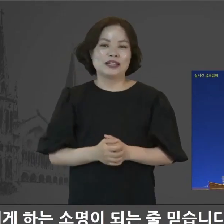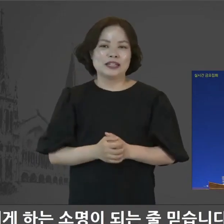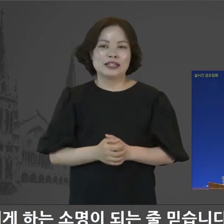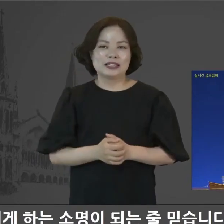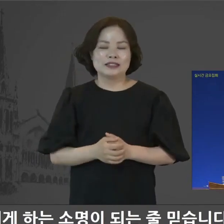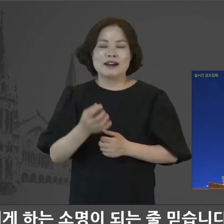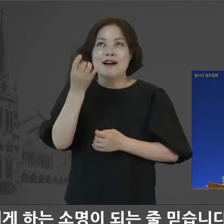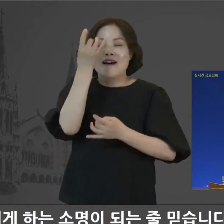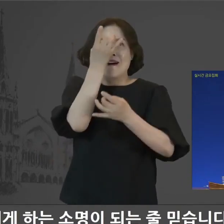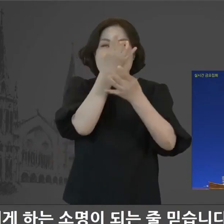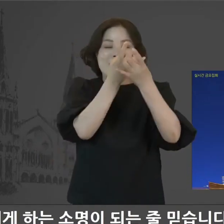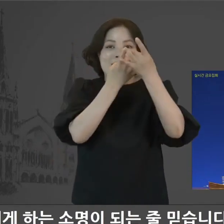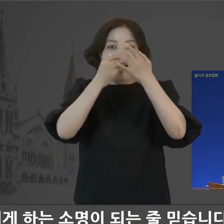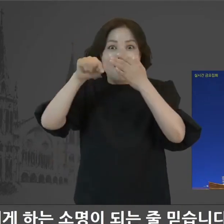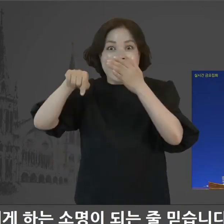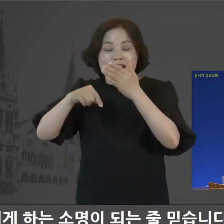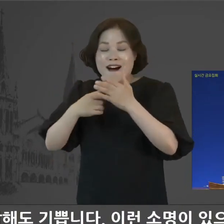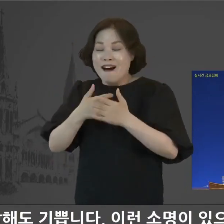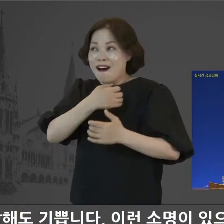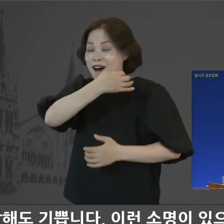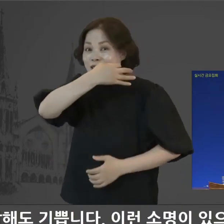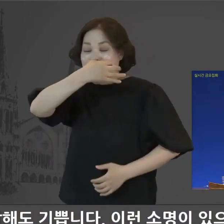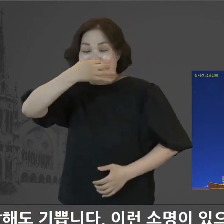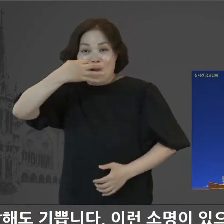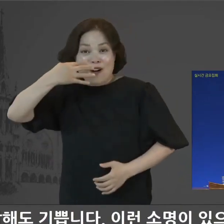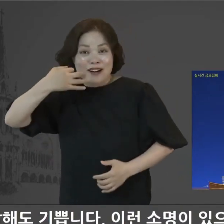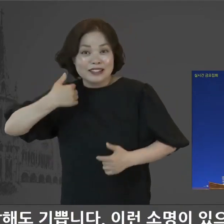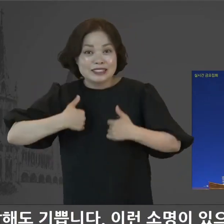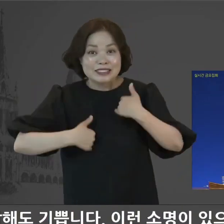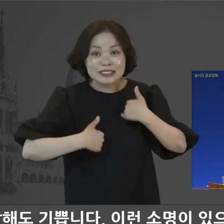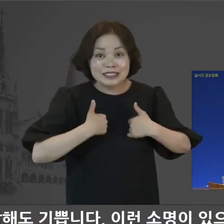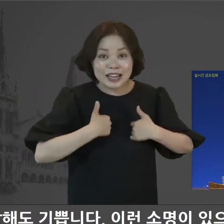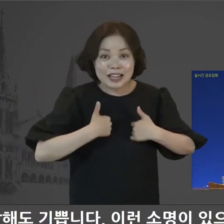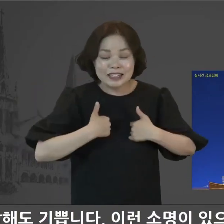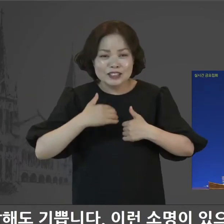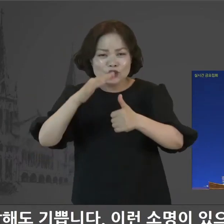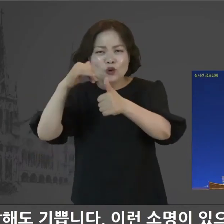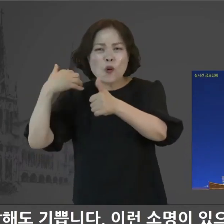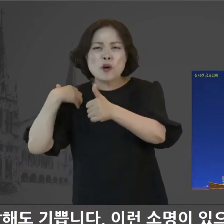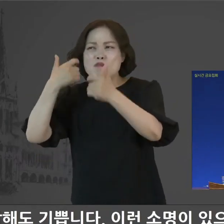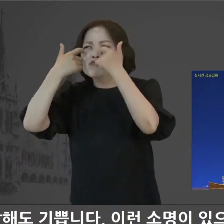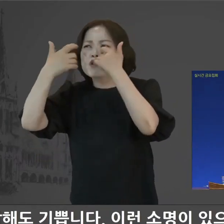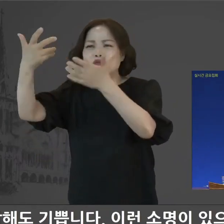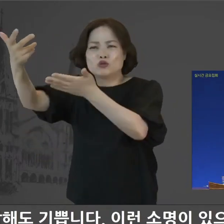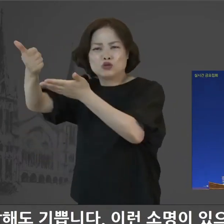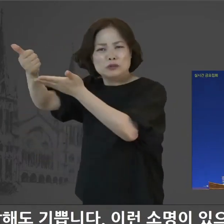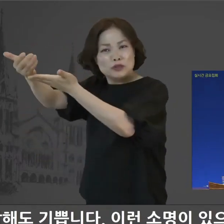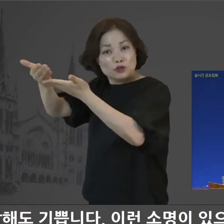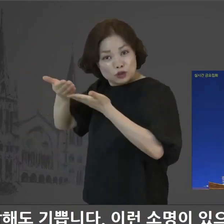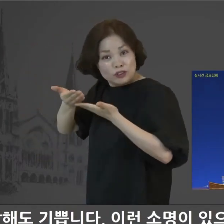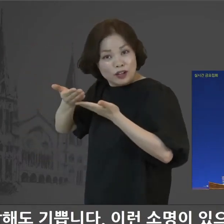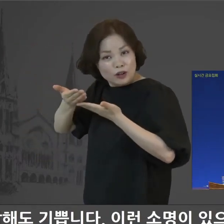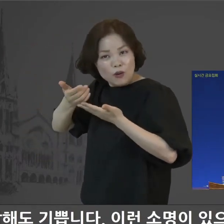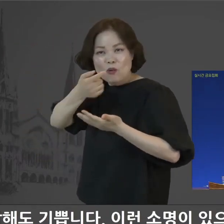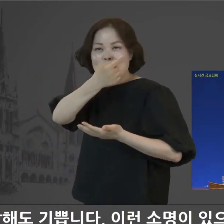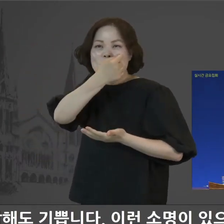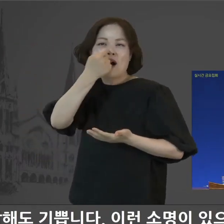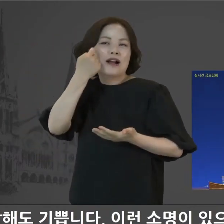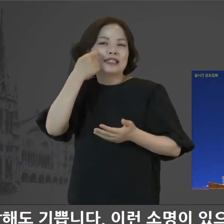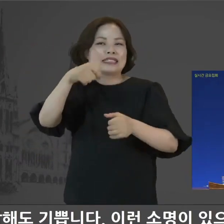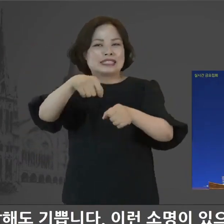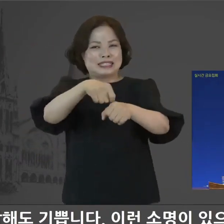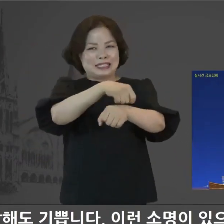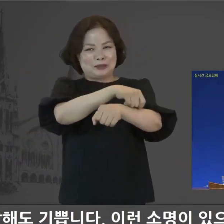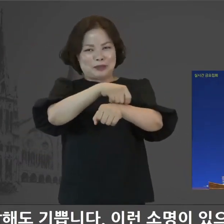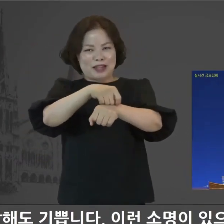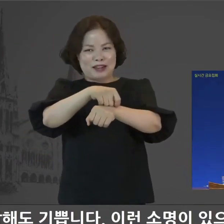이 황홀 중에, 기쁨 중에 내가 이 소명이 분명히 주님이 주시라는 것을 확인해 주시는